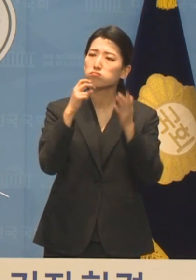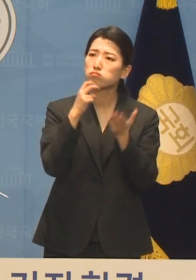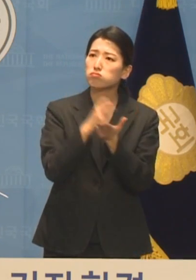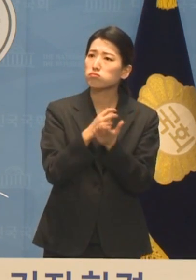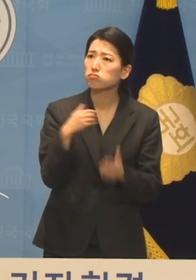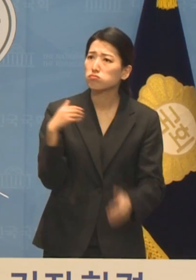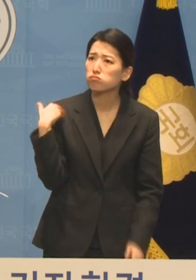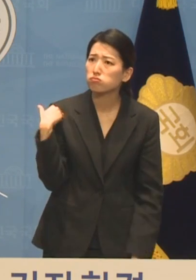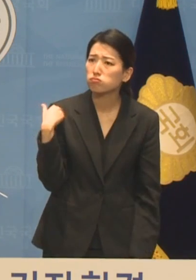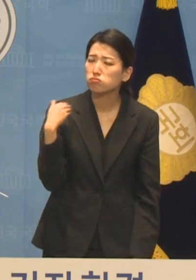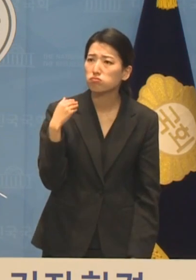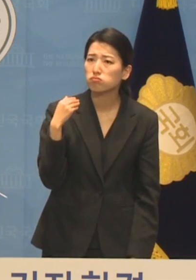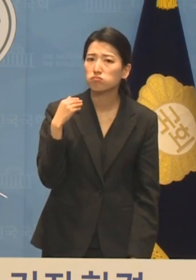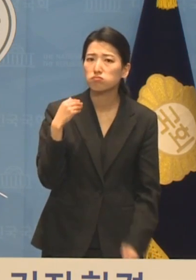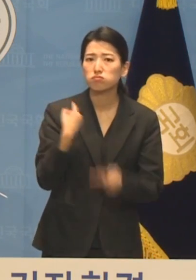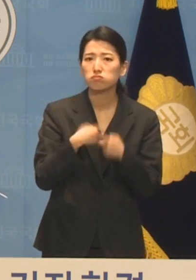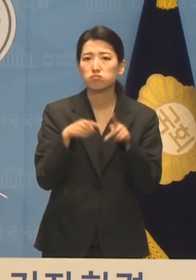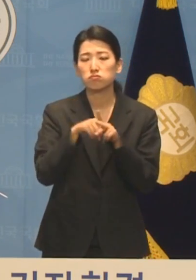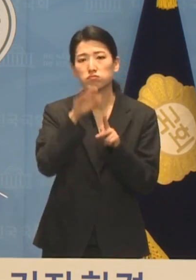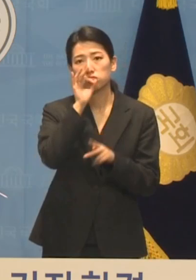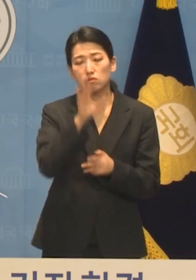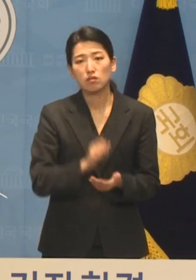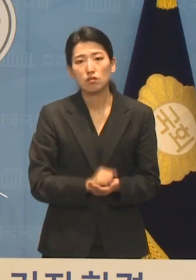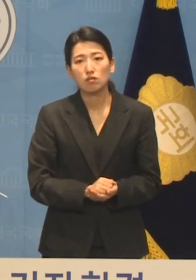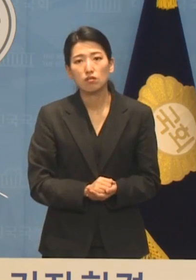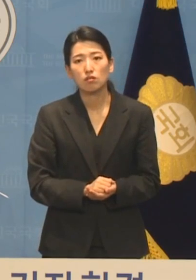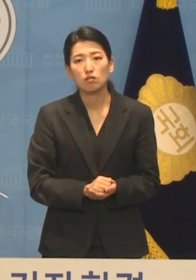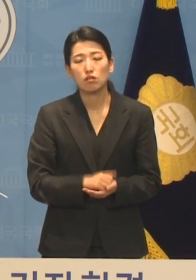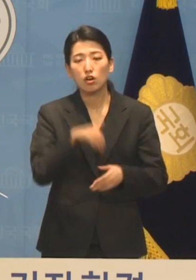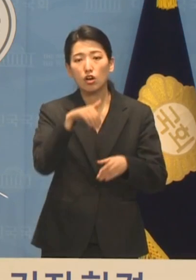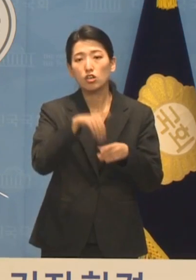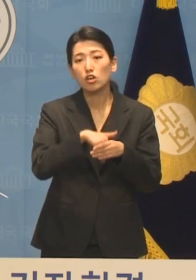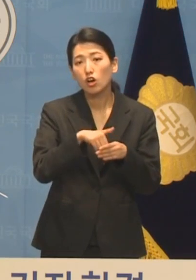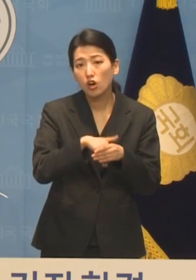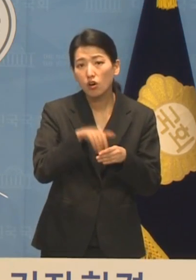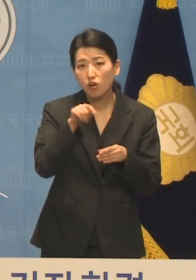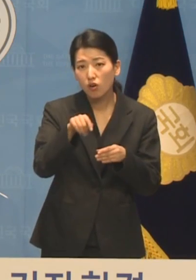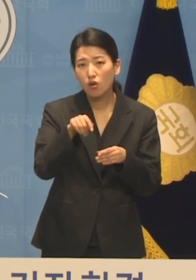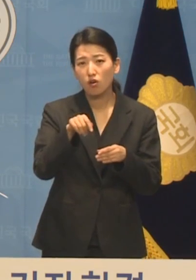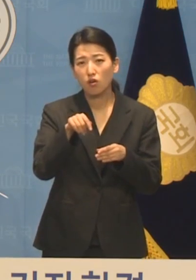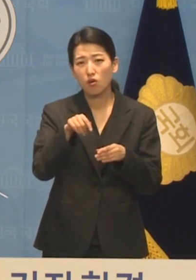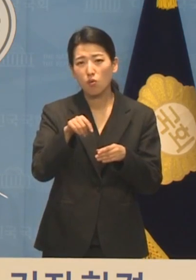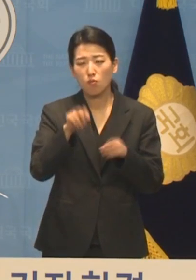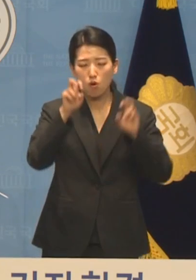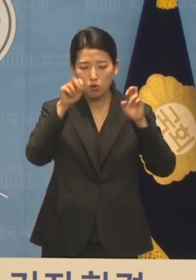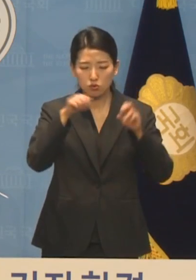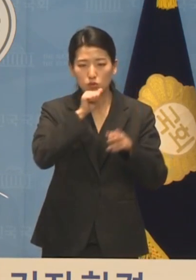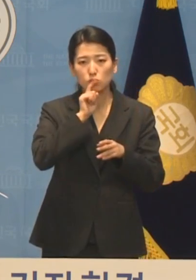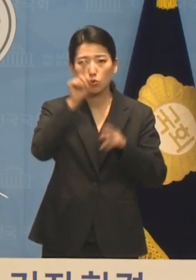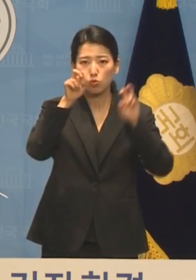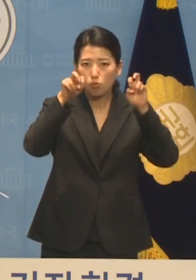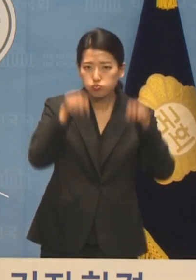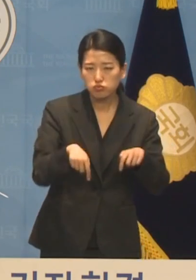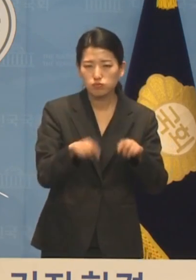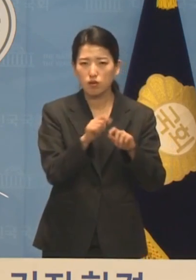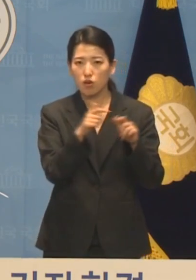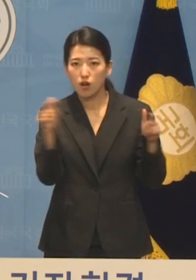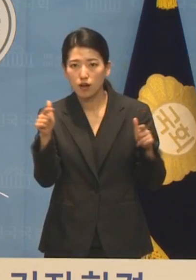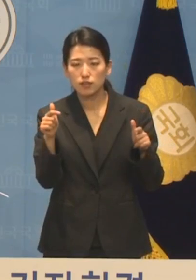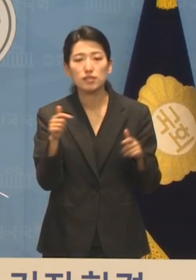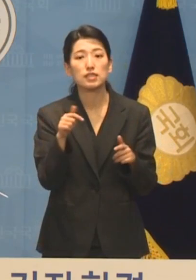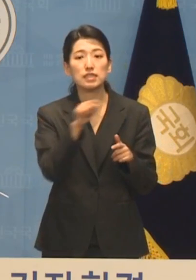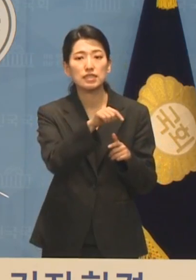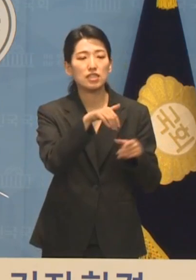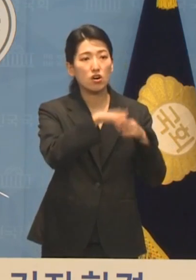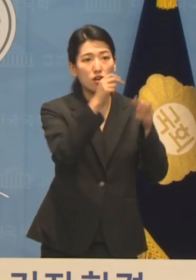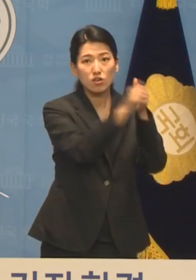걸까요? 선거 무효소송이나 부정선거에 관한 책임은 각급 선거관리위원회를 관장하고 있는 대법원이 담당하게 됩니다.